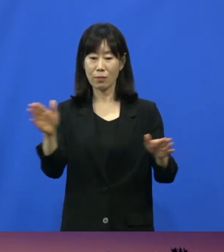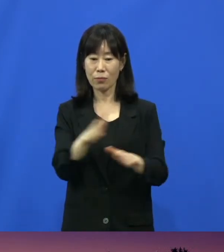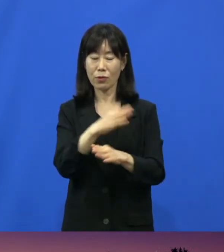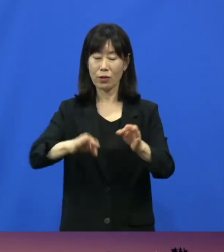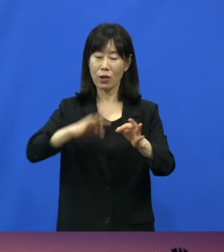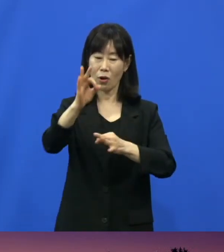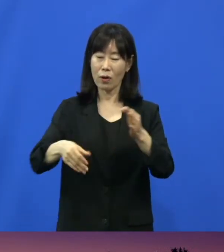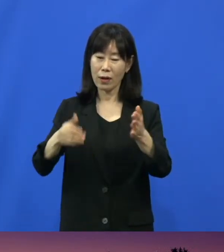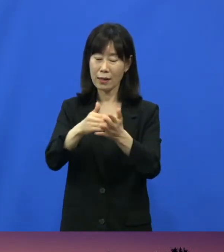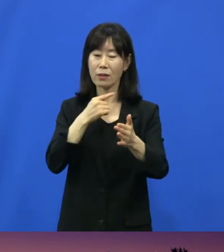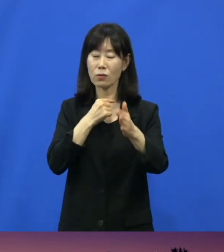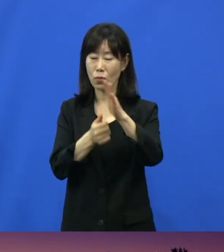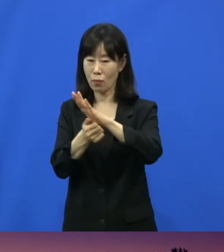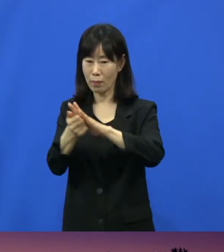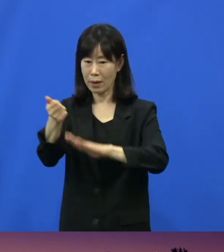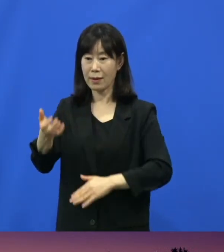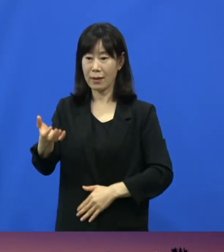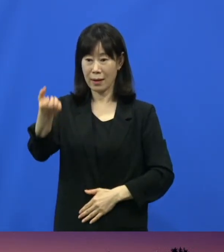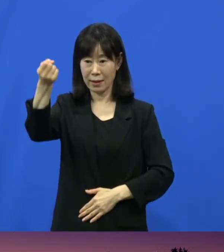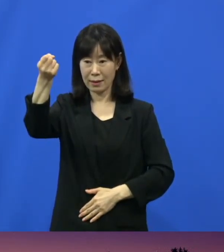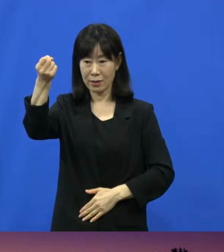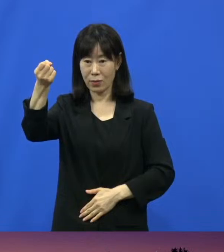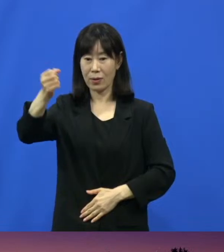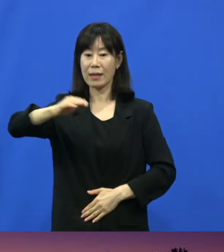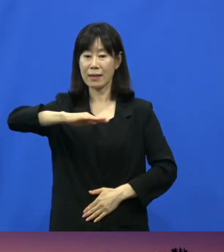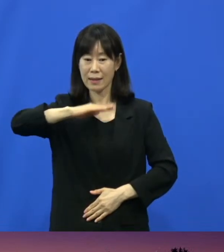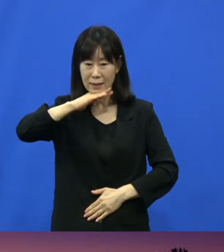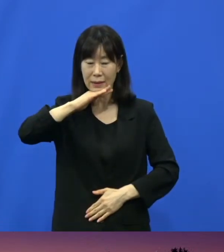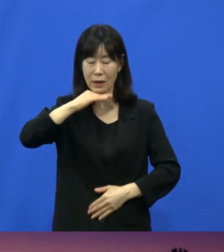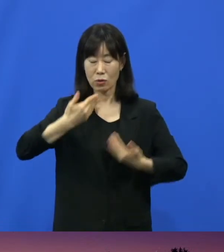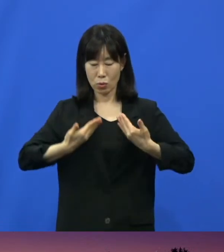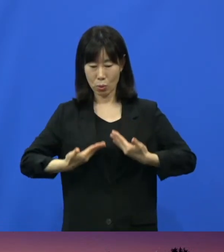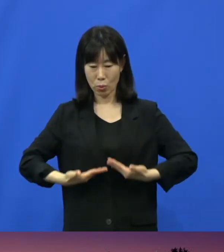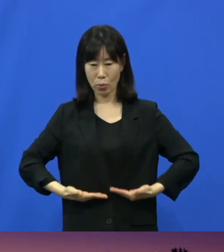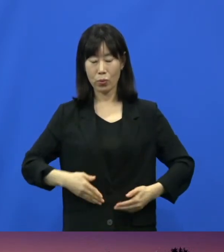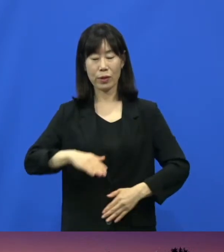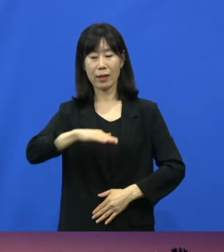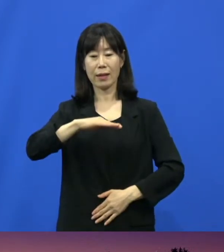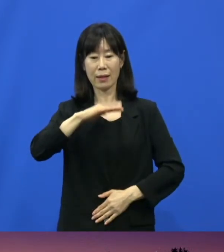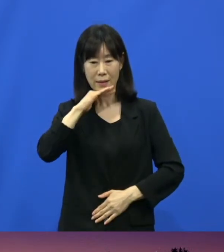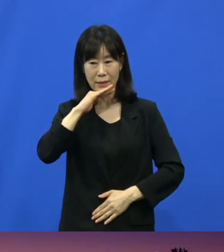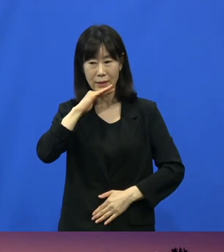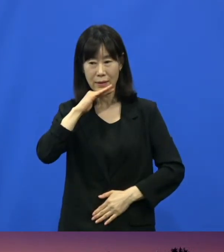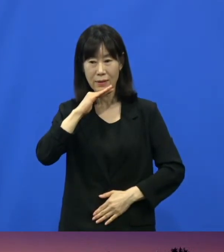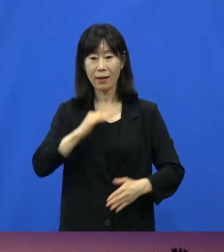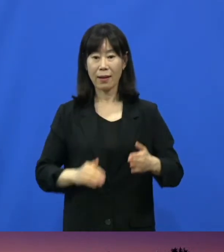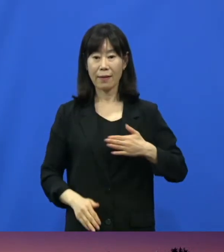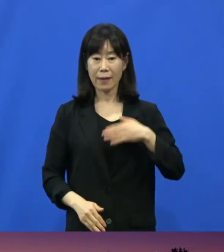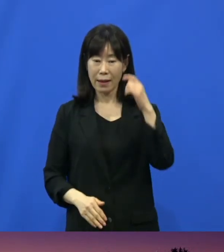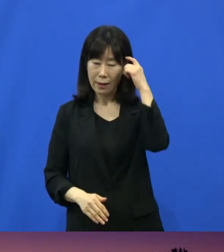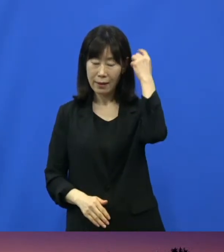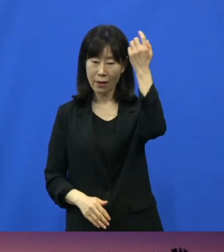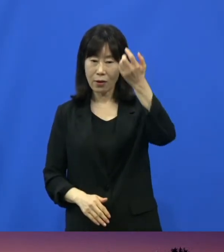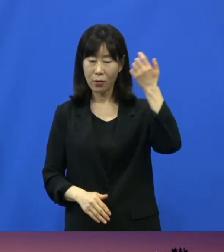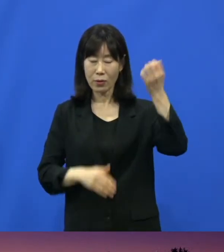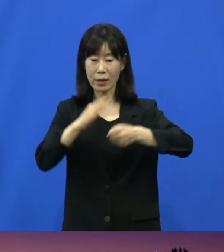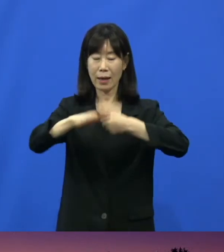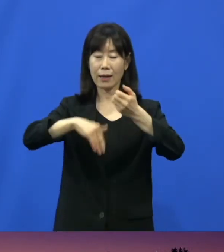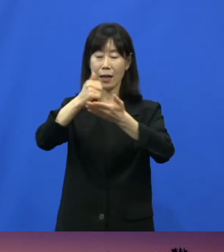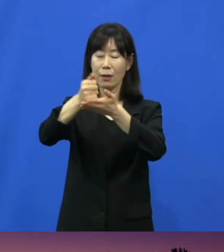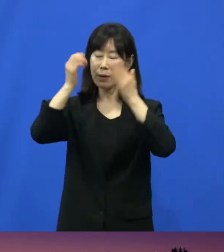자, 그럼 어떻게 하라는 거죠? 기다리라는 거예요. 잠잠히 내 영혼이 그분을